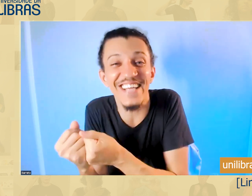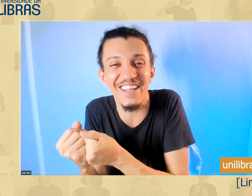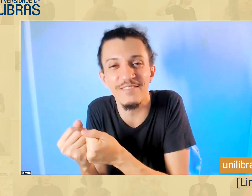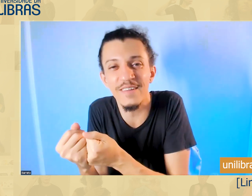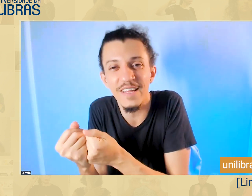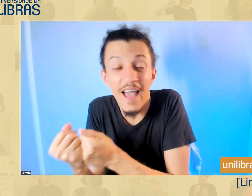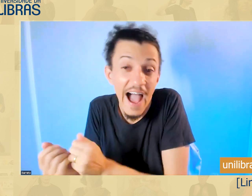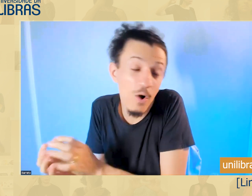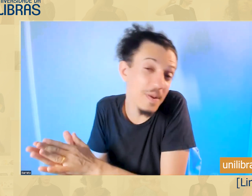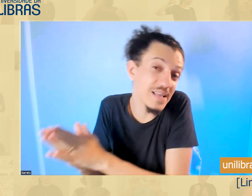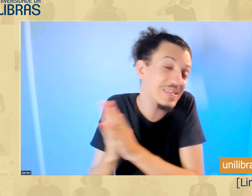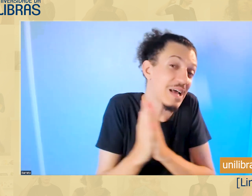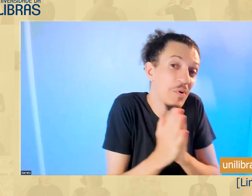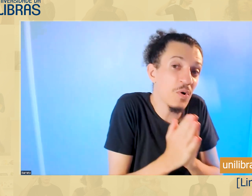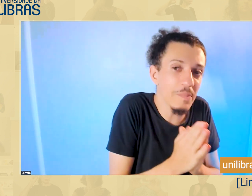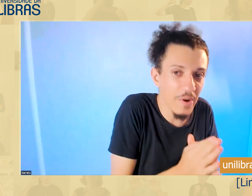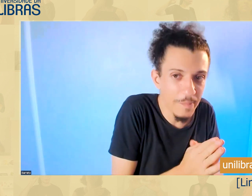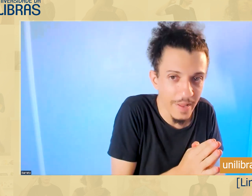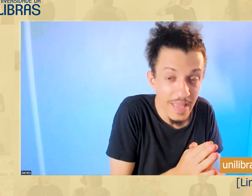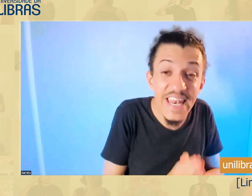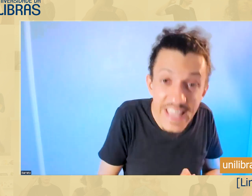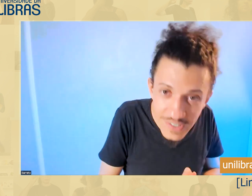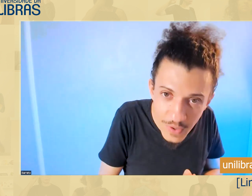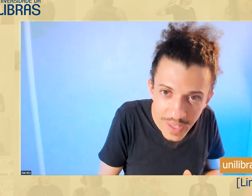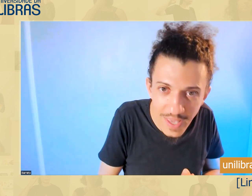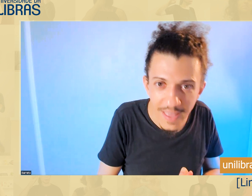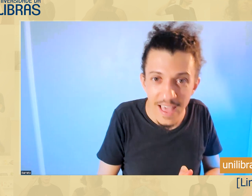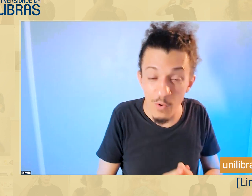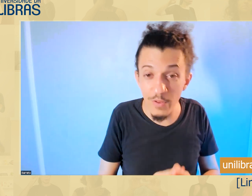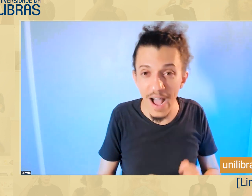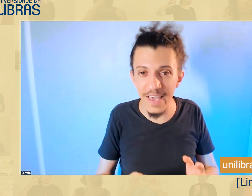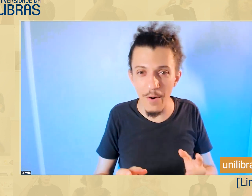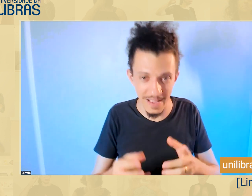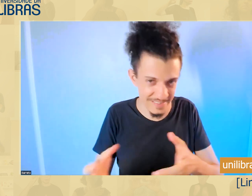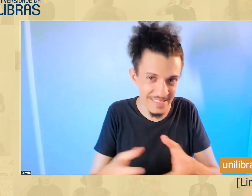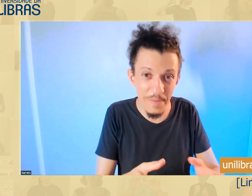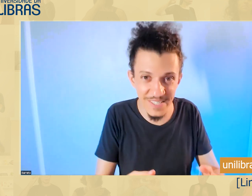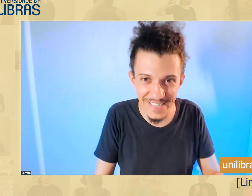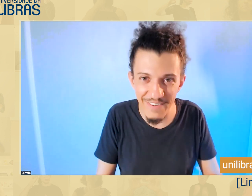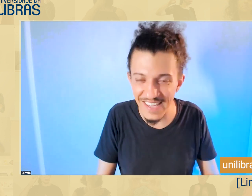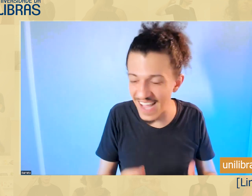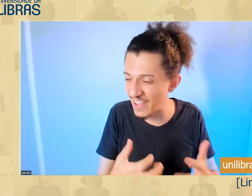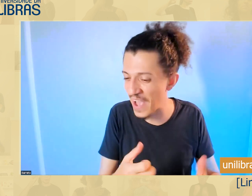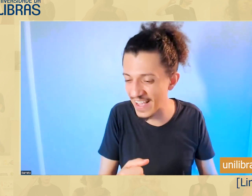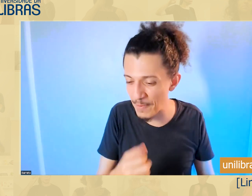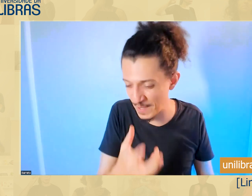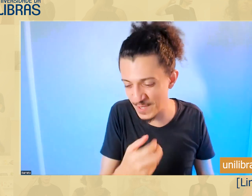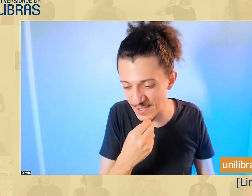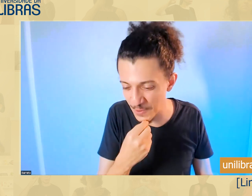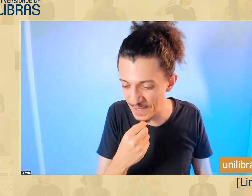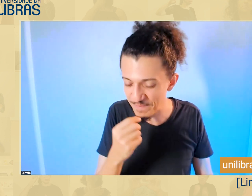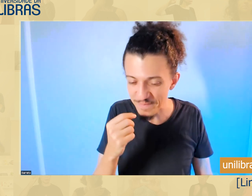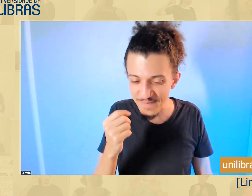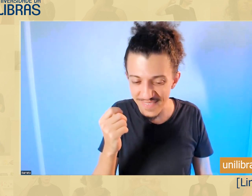meio engessado. Aí eu comecei a pesquisar por conta própria. E nisso aí, quando a Raquel, nessa época a gente já estava casado, né? Eu e a Raquel, minha